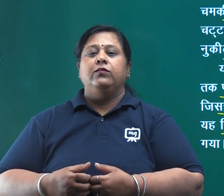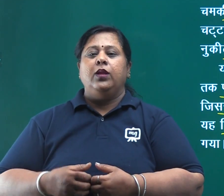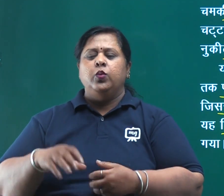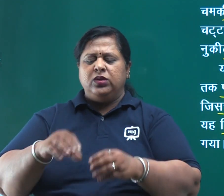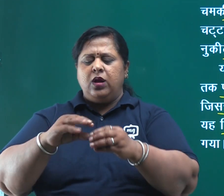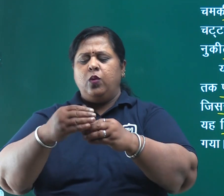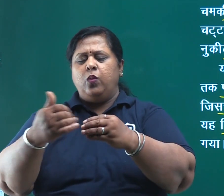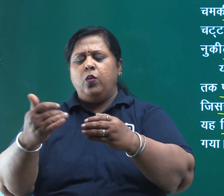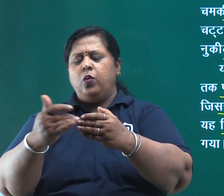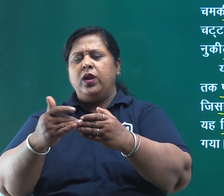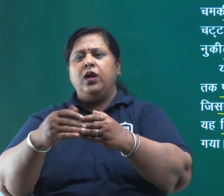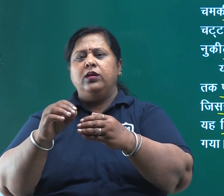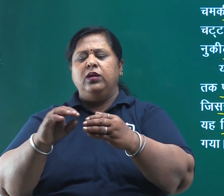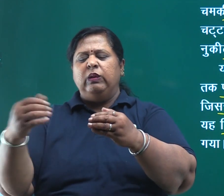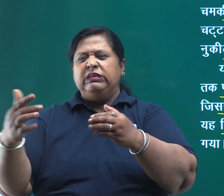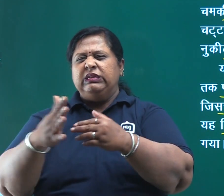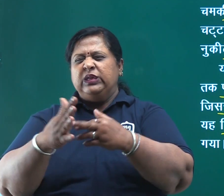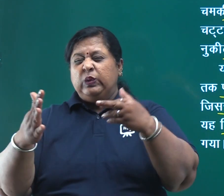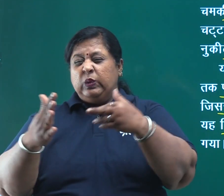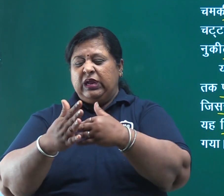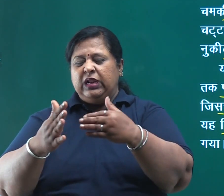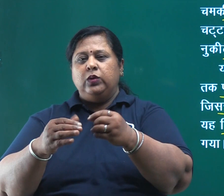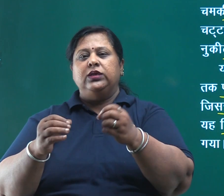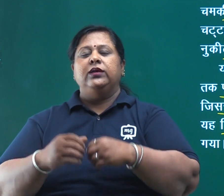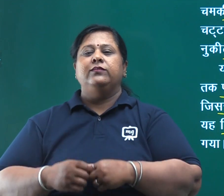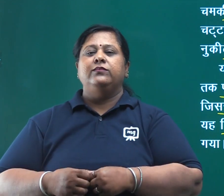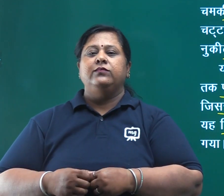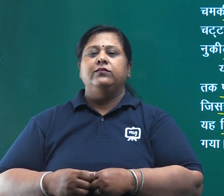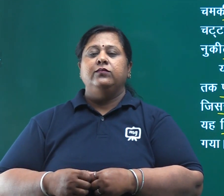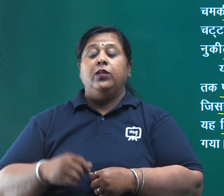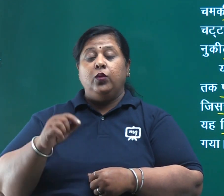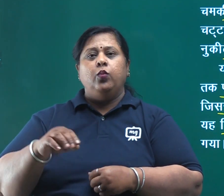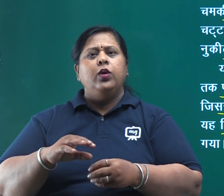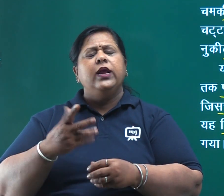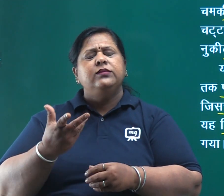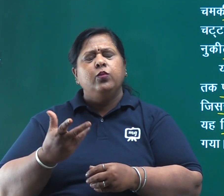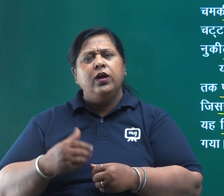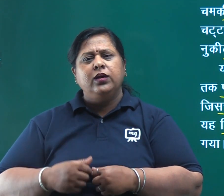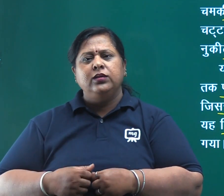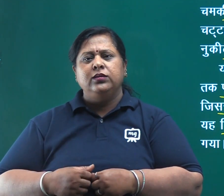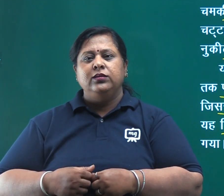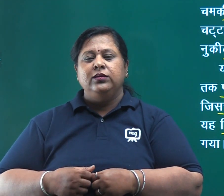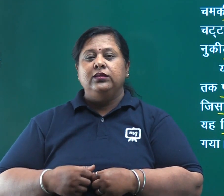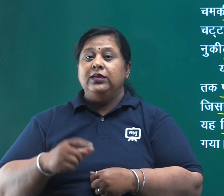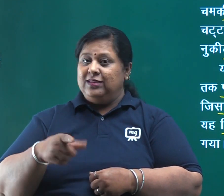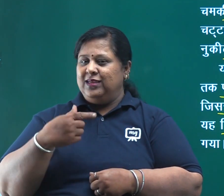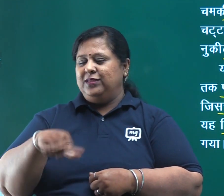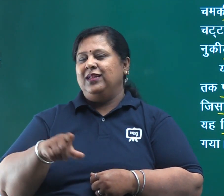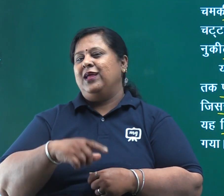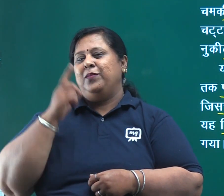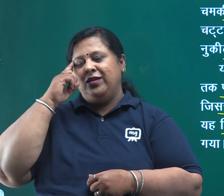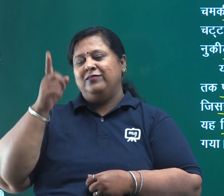उसका कोना नुकीला होता है, तो वो कैसे हुआ, इसकी जानकारी